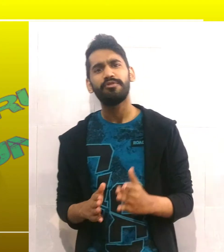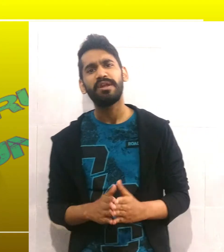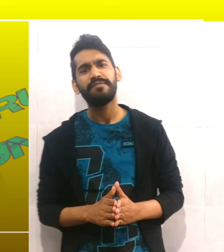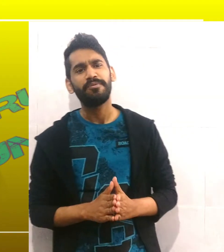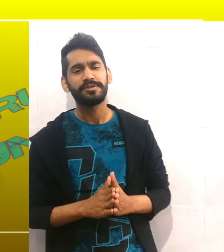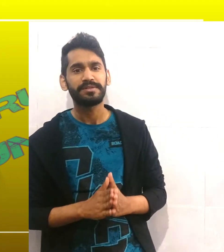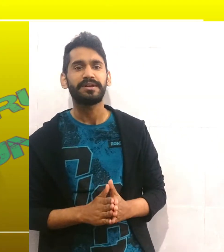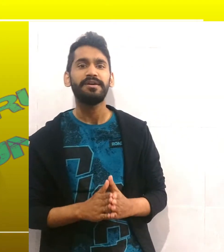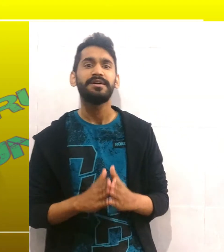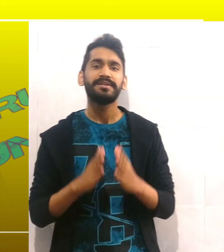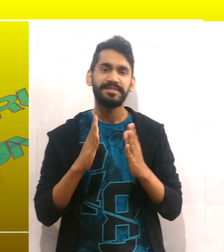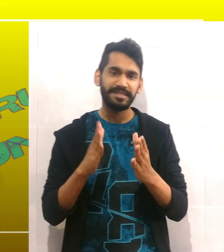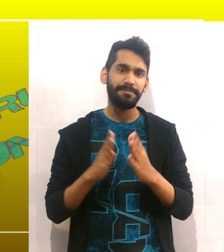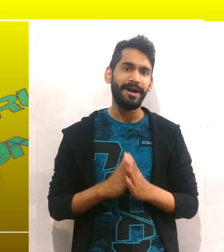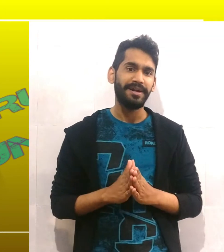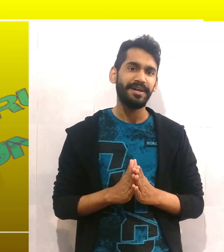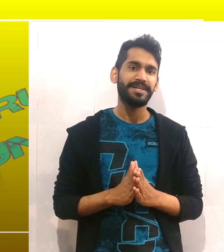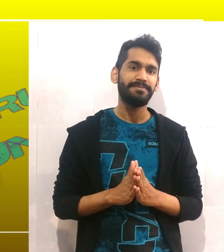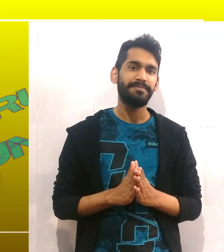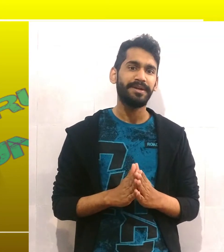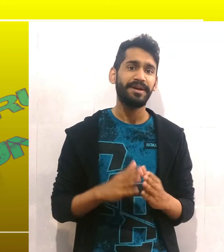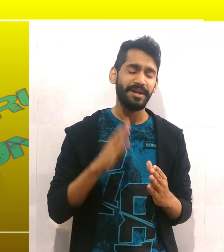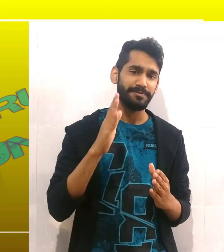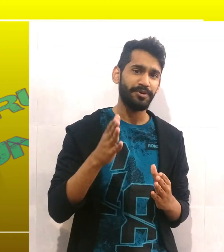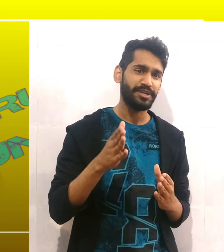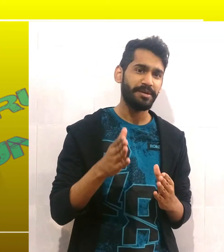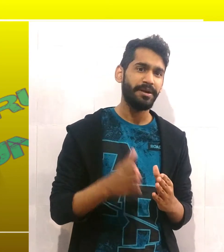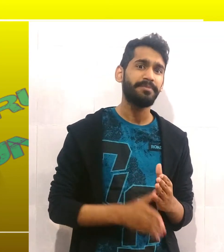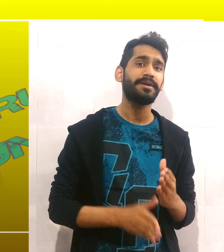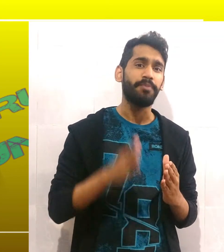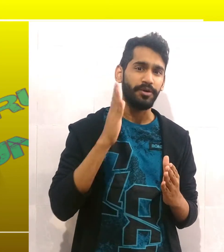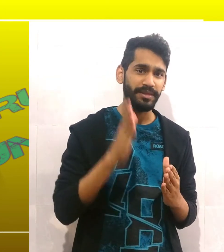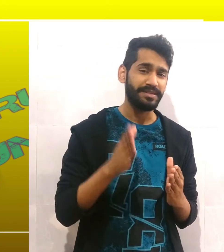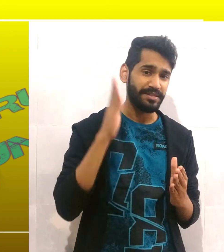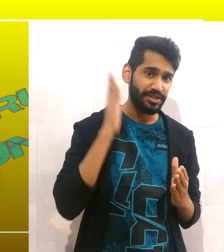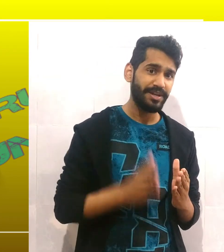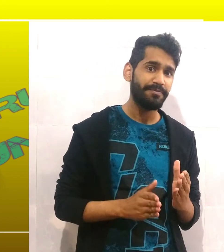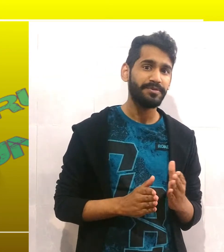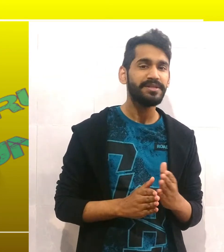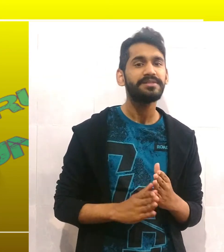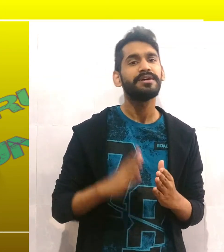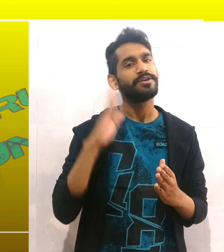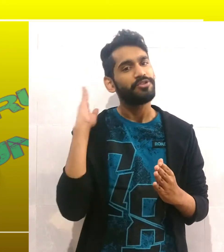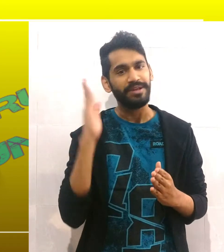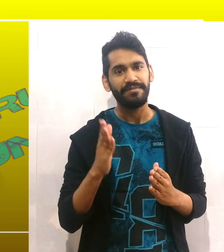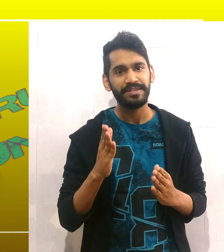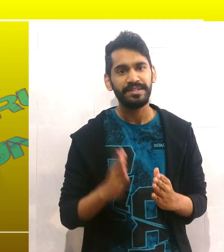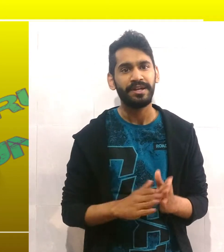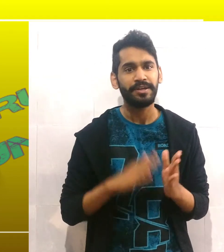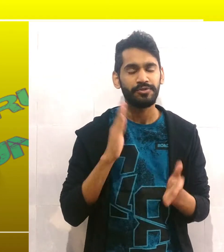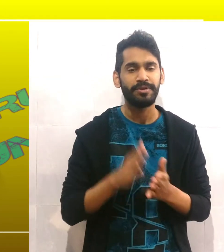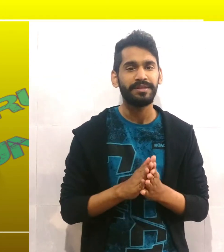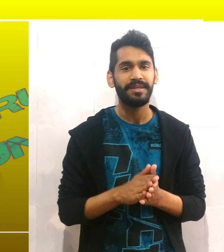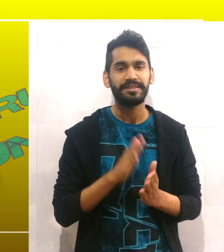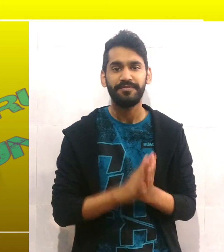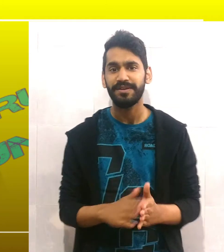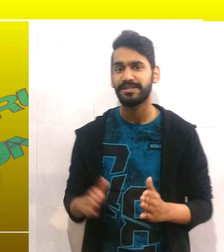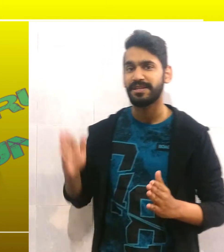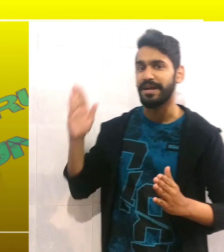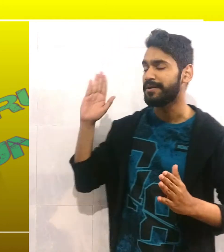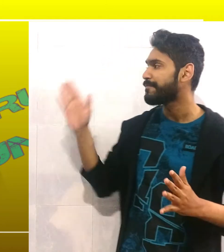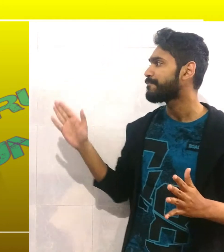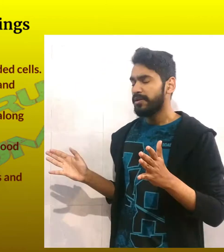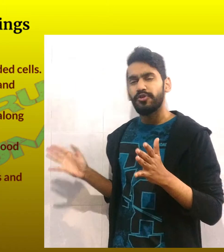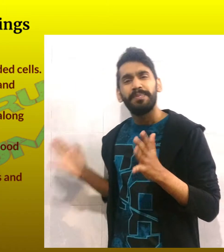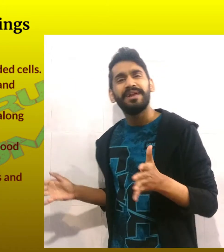तो मैं आ गया हूँ लाइफ प्रोसेसेस का 6th पार्ट लेकर, जिसमें हम पढ़ेंगे ट्रांसपोर्टेशन के बारे में, एक बहुत ही एसेंशियल लाइफ प्रोसेस। तो टाइम वेस्ट नहीं करेंगे, शुरू करते हैं, देखते हैं